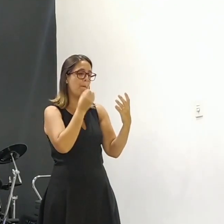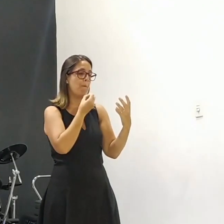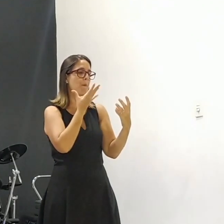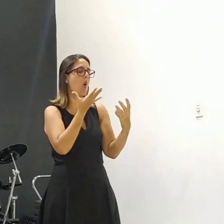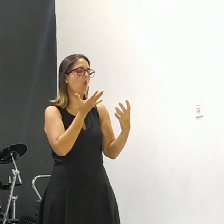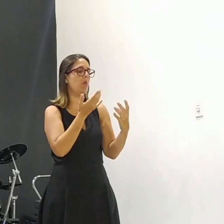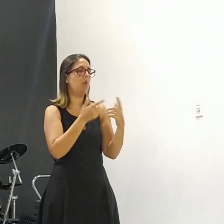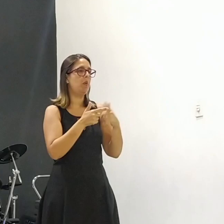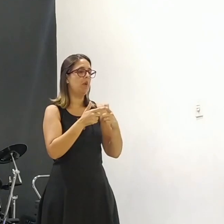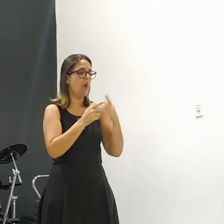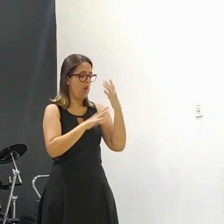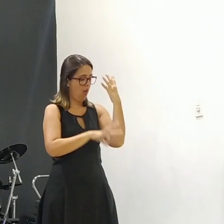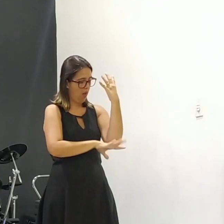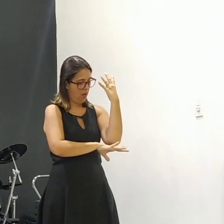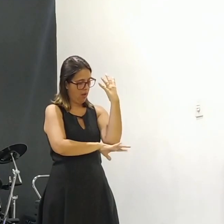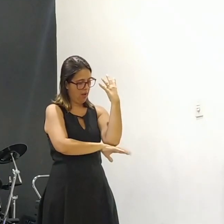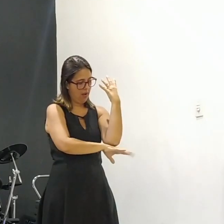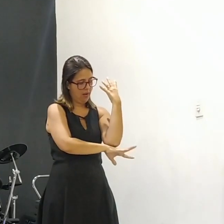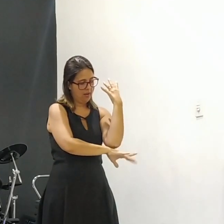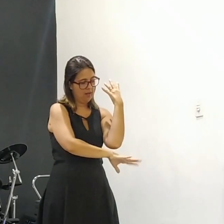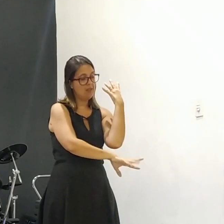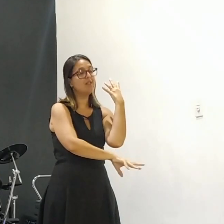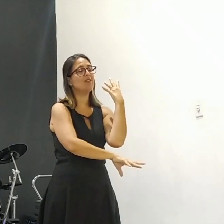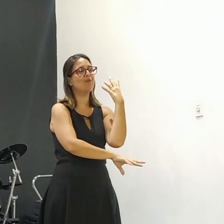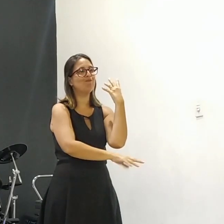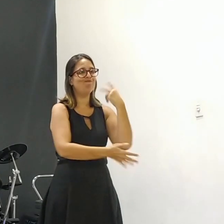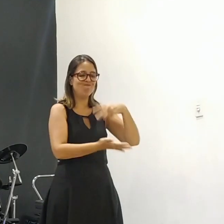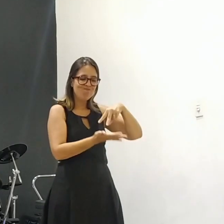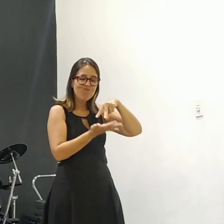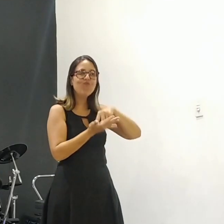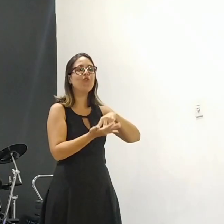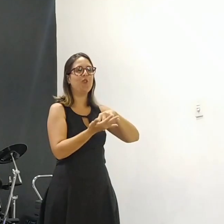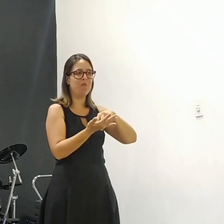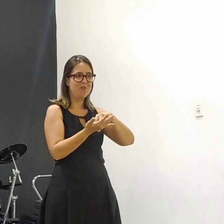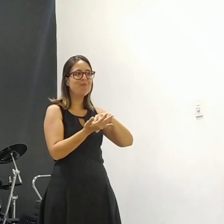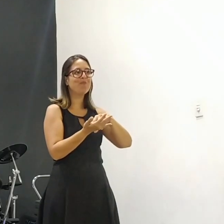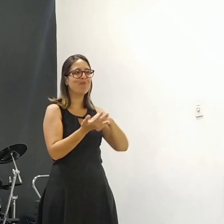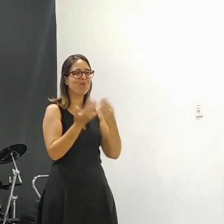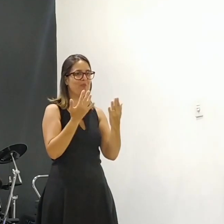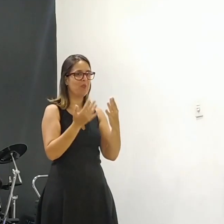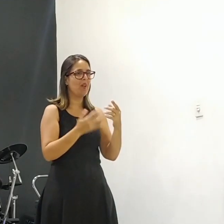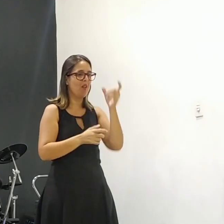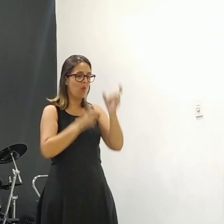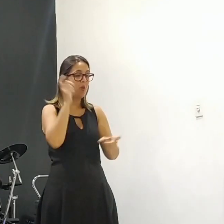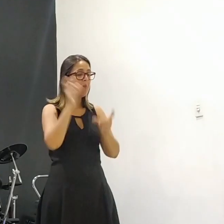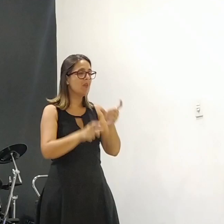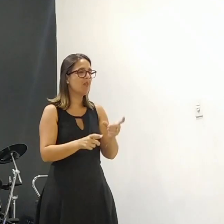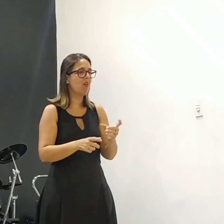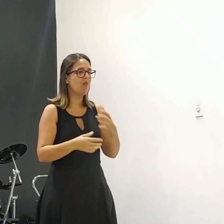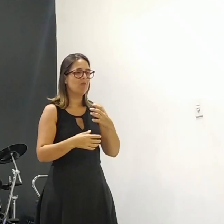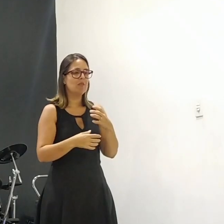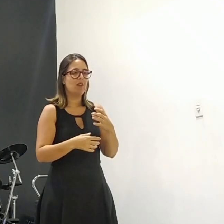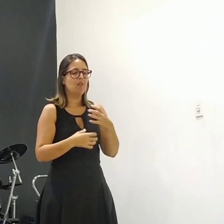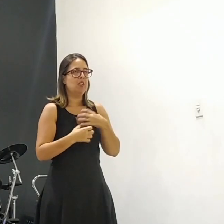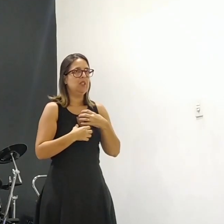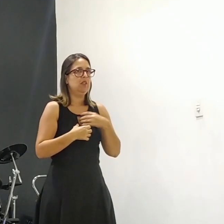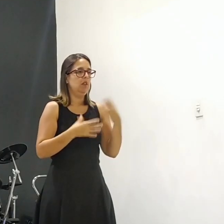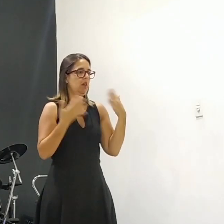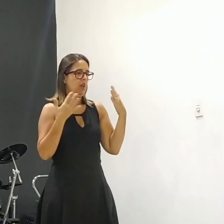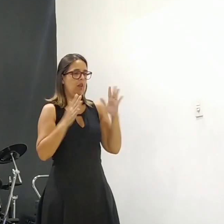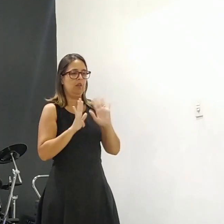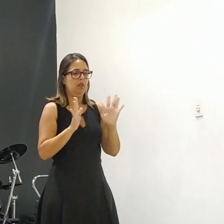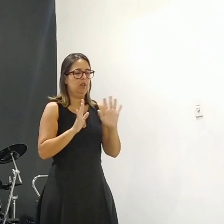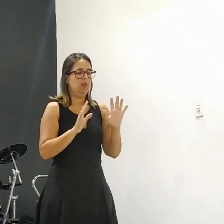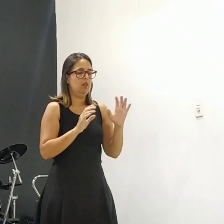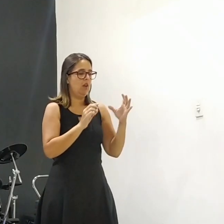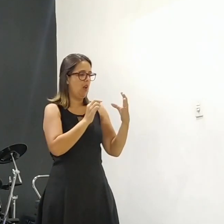suas raízes, né, para as águas, e ele não vai sentir o calor. As suas folhas